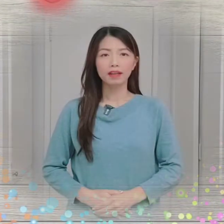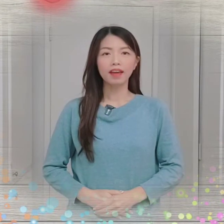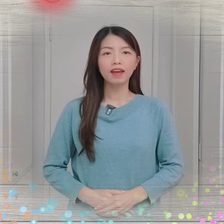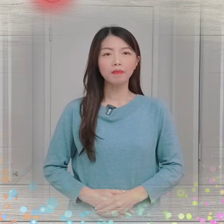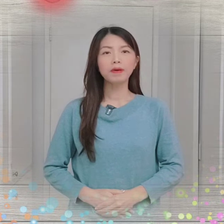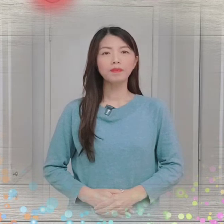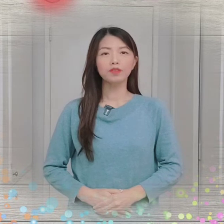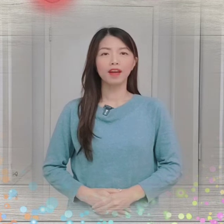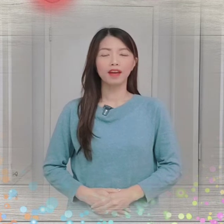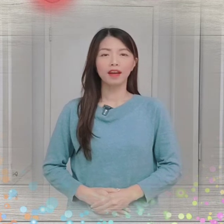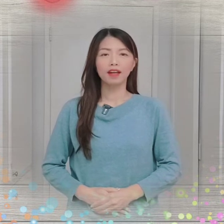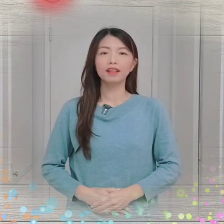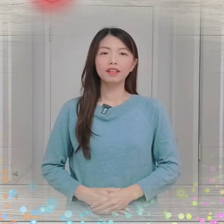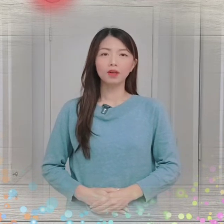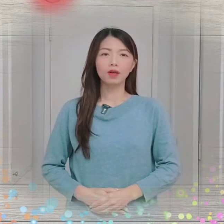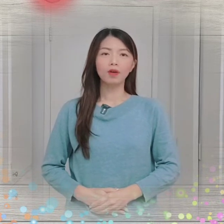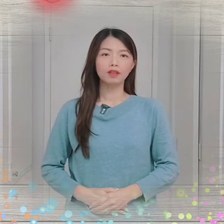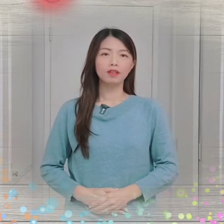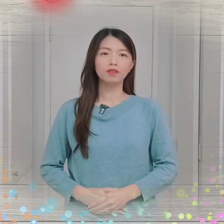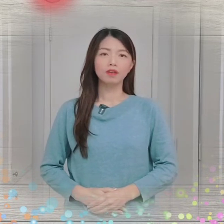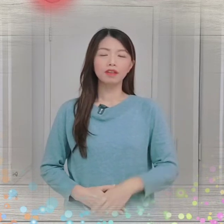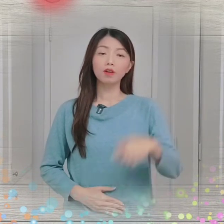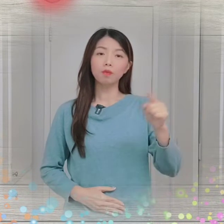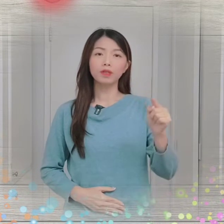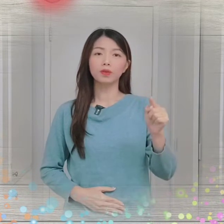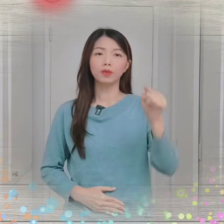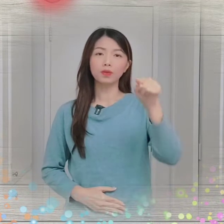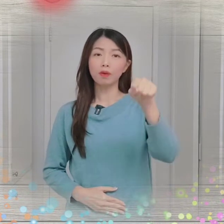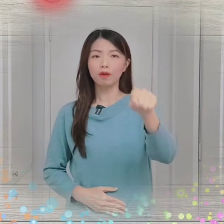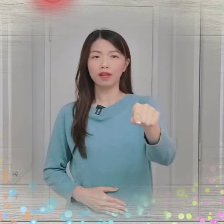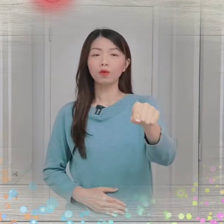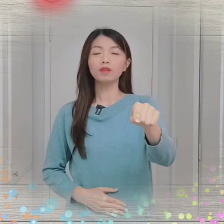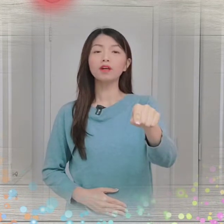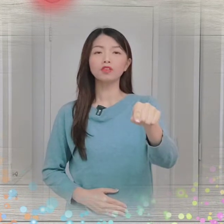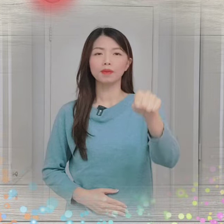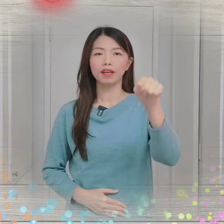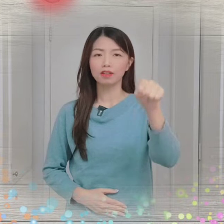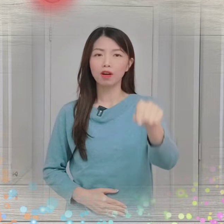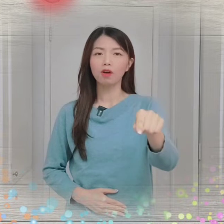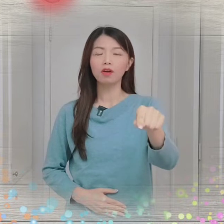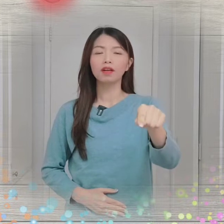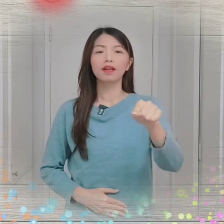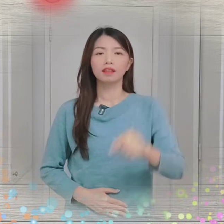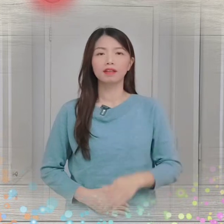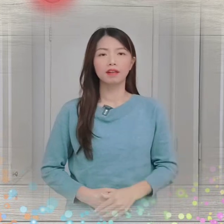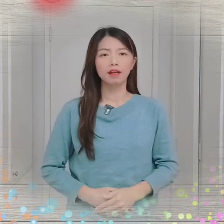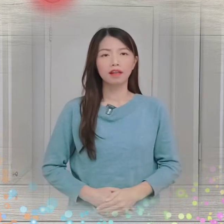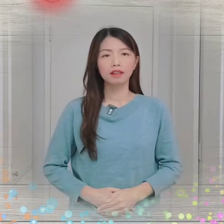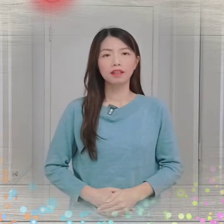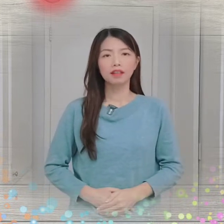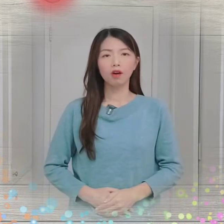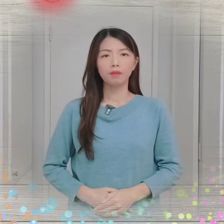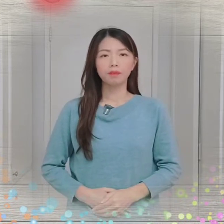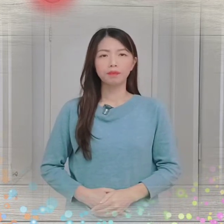저들밖에 한밤중에 일단 저라고 한 뜻의 수어는 검지로 좀 멀리 콕 찍어주시면 돼요. 저, 들,